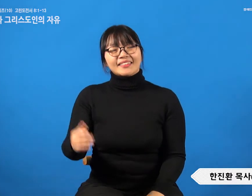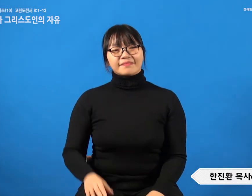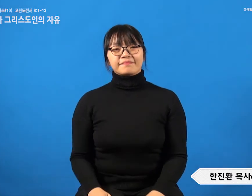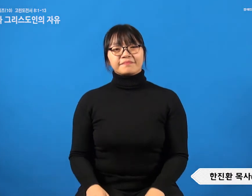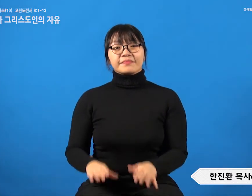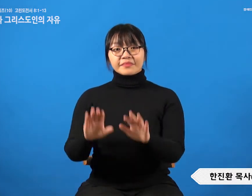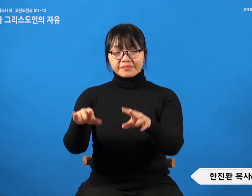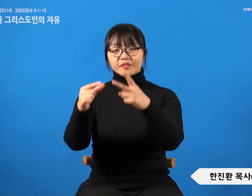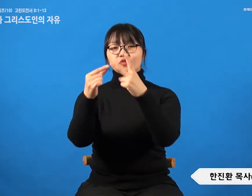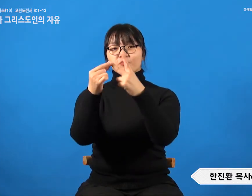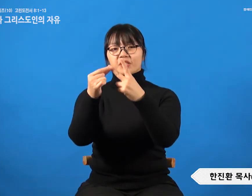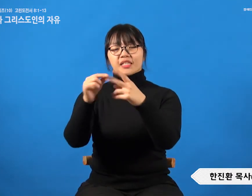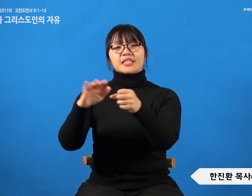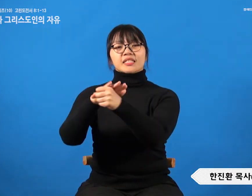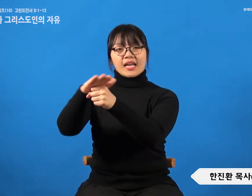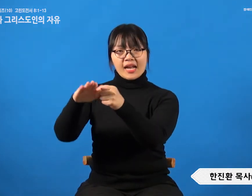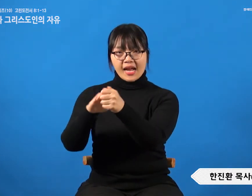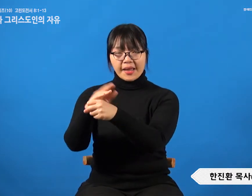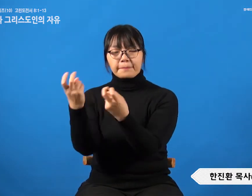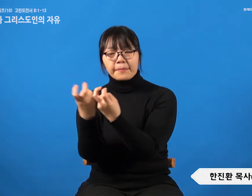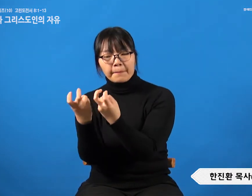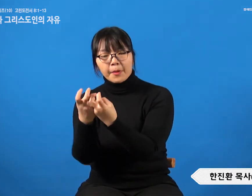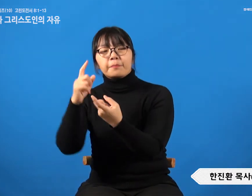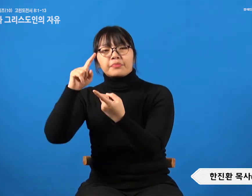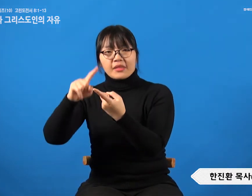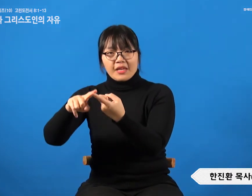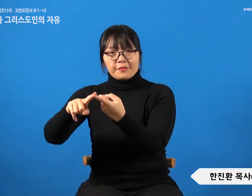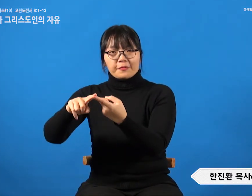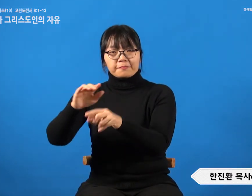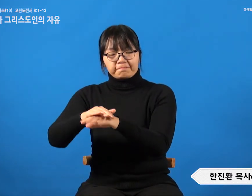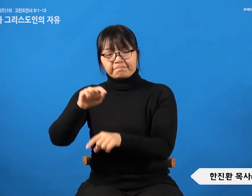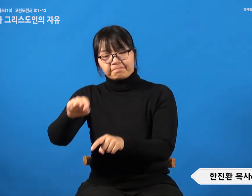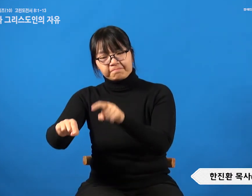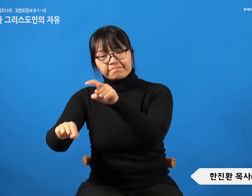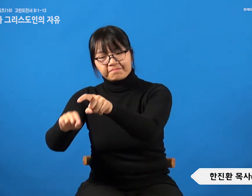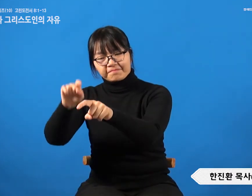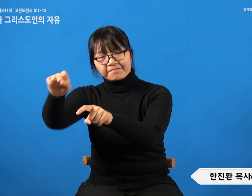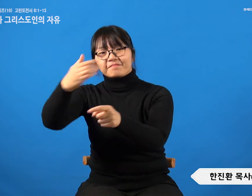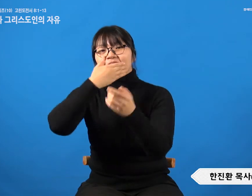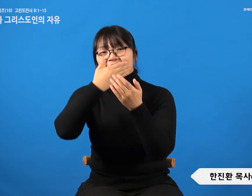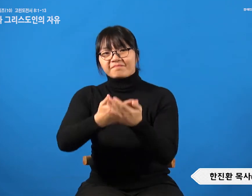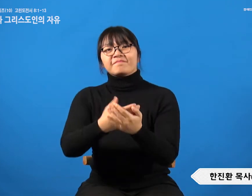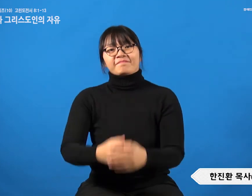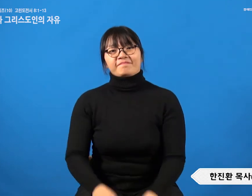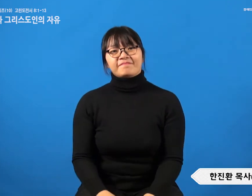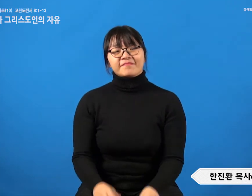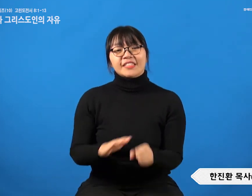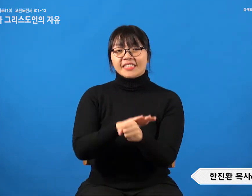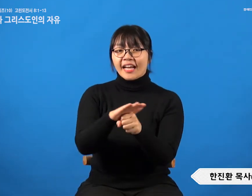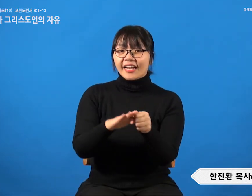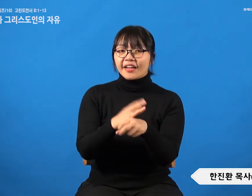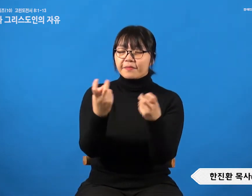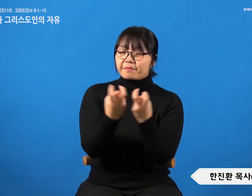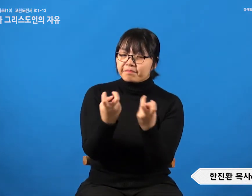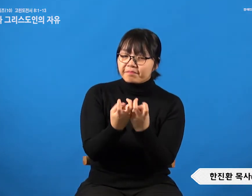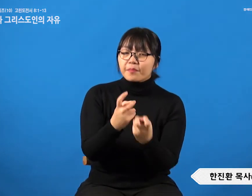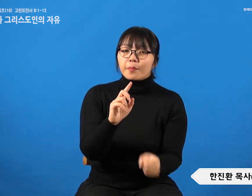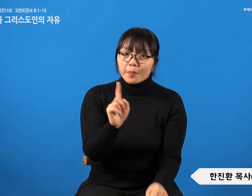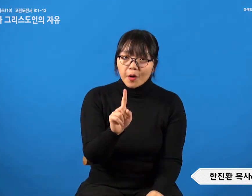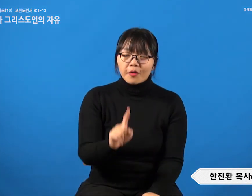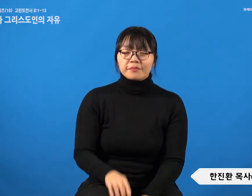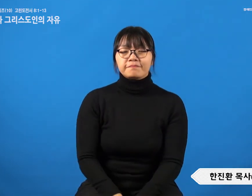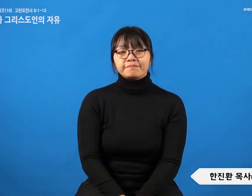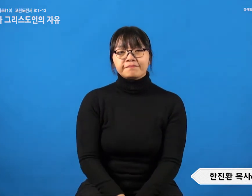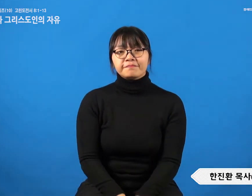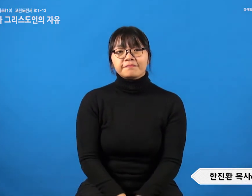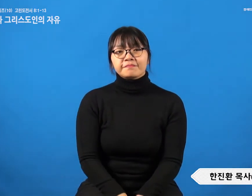바로 이 두 번째 사랑의 원리가 필요합니다. 사랑의 원리라는 것은